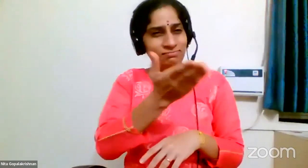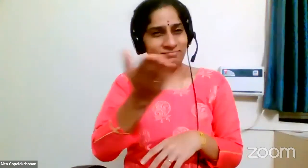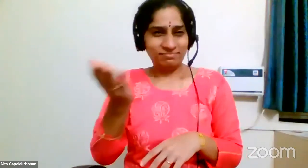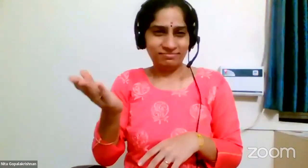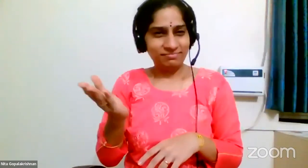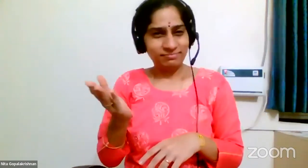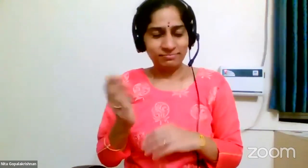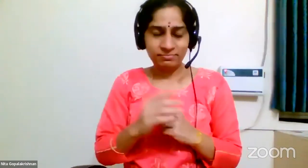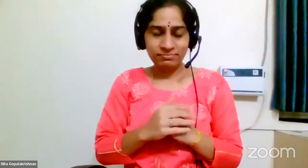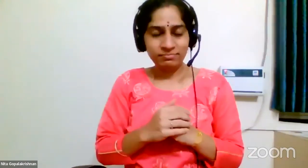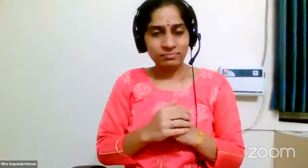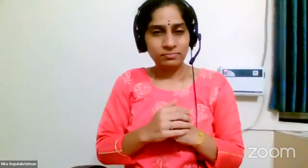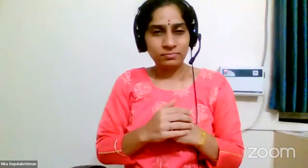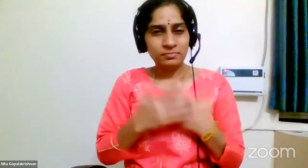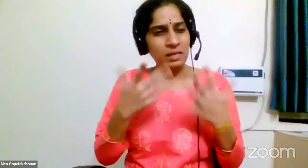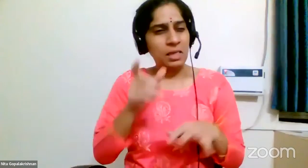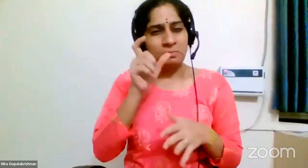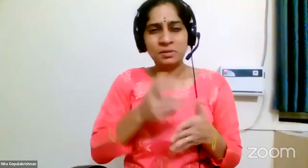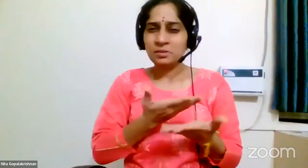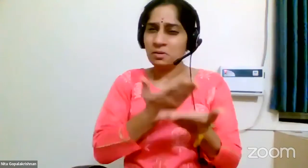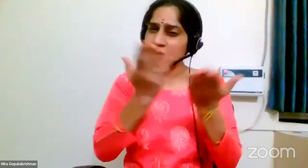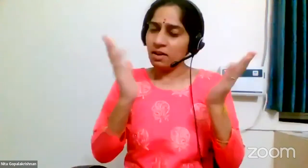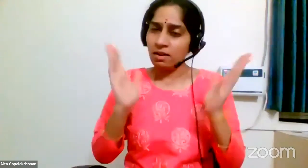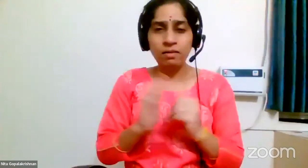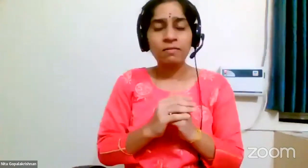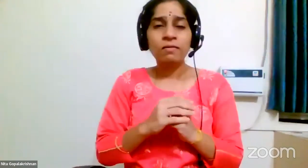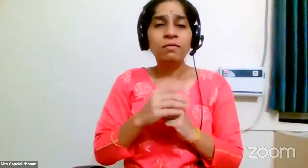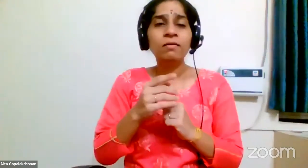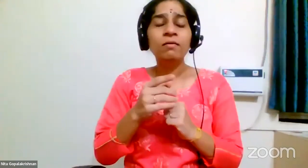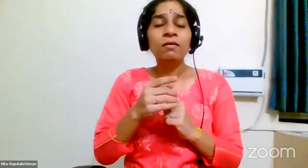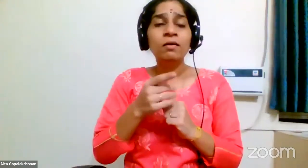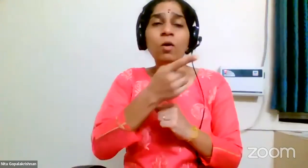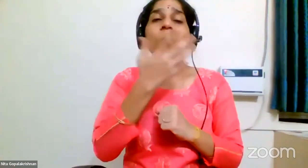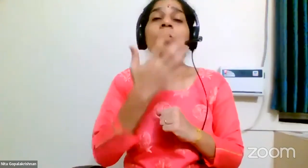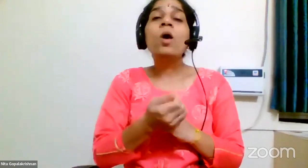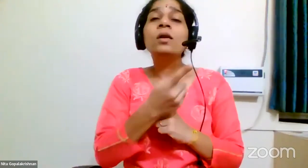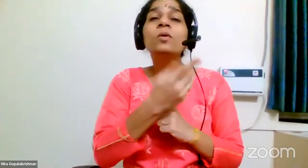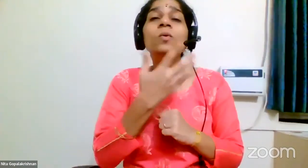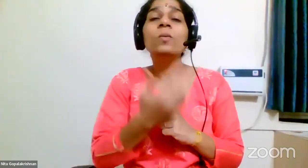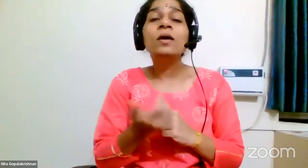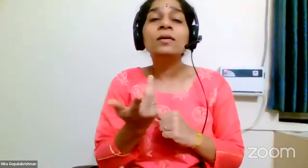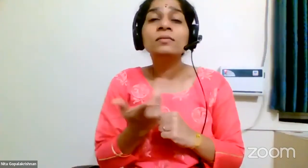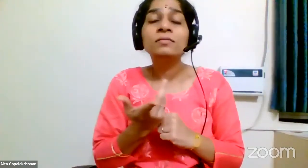ज्यादा सभी मनुष्य क्या चाहते हैं कि उनको कुछ कर्म फल मिले,